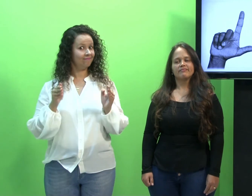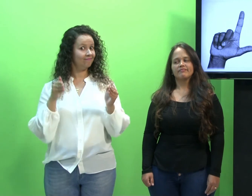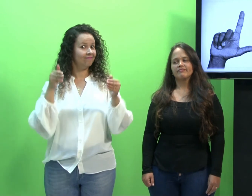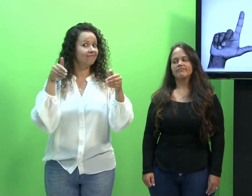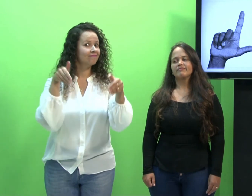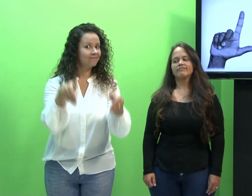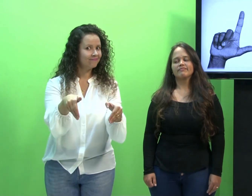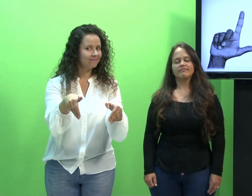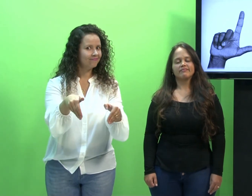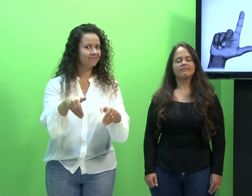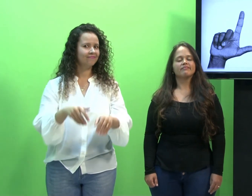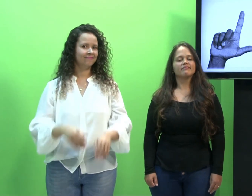chegar.